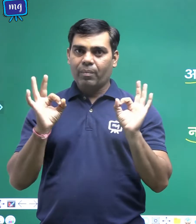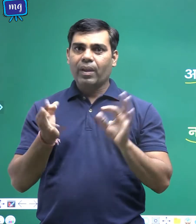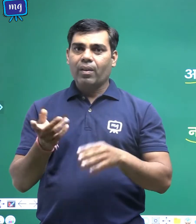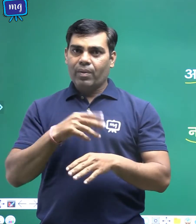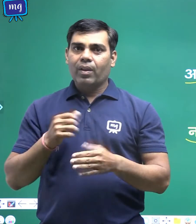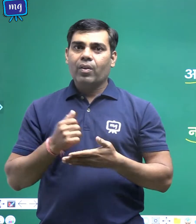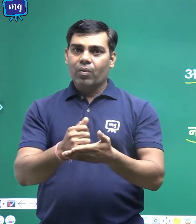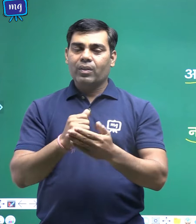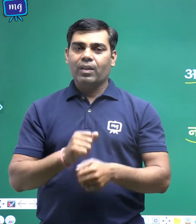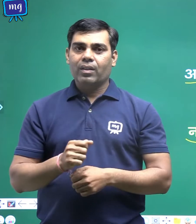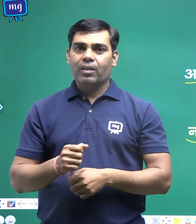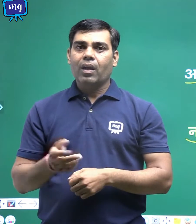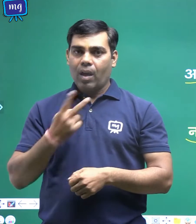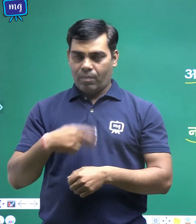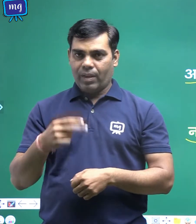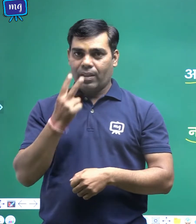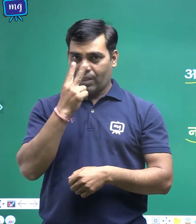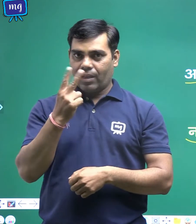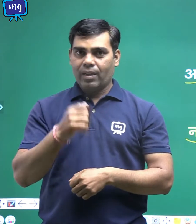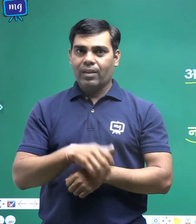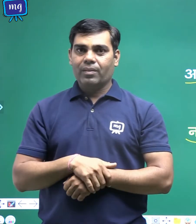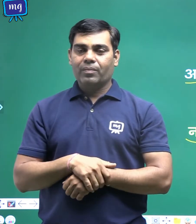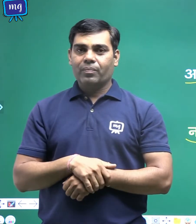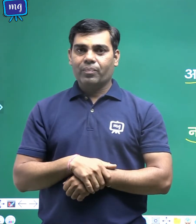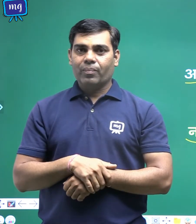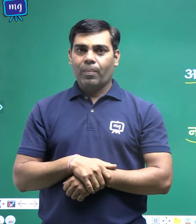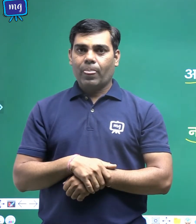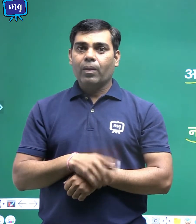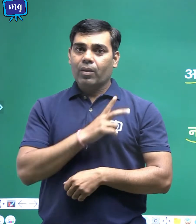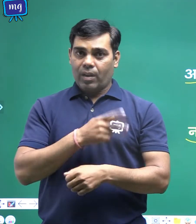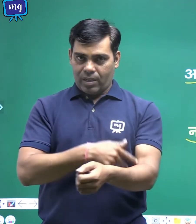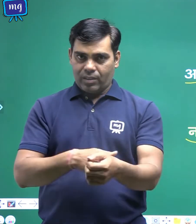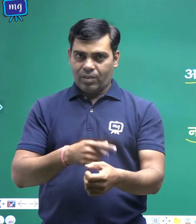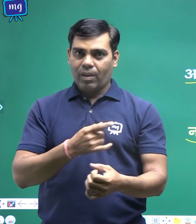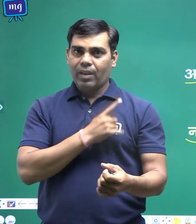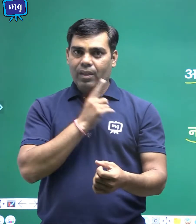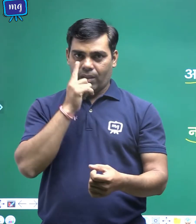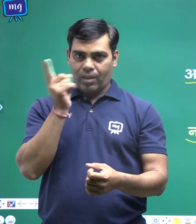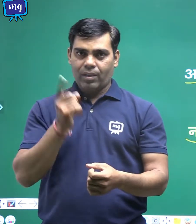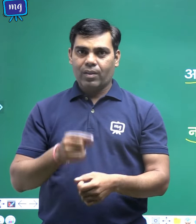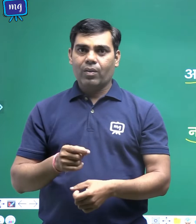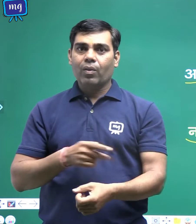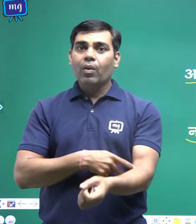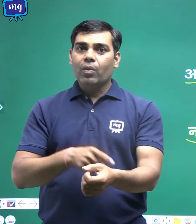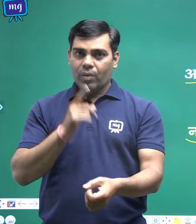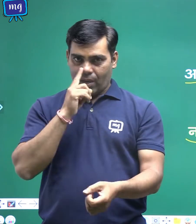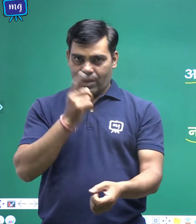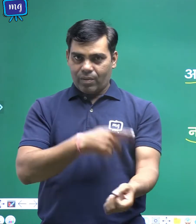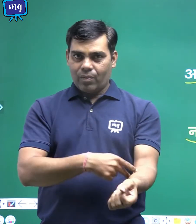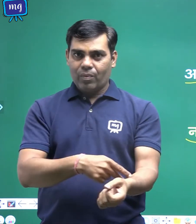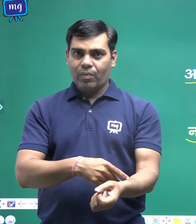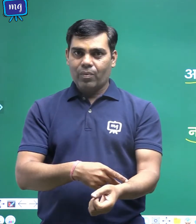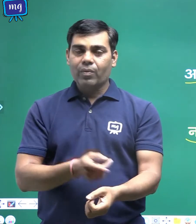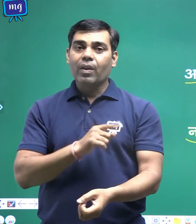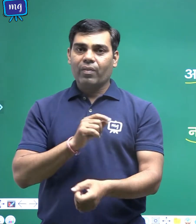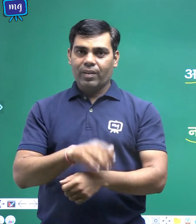भी हमने देखा है। रानी लक्ष्मीबाई, सरोजनी नायडू